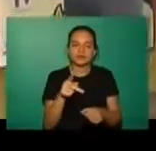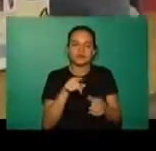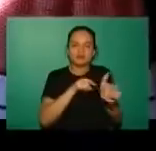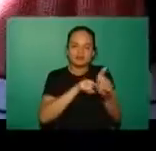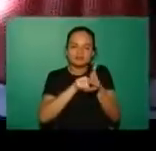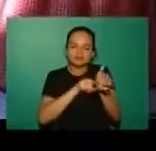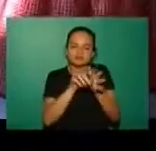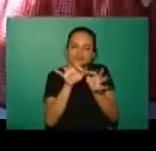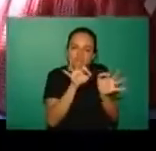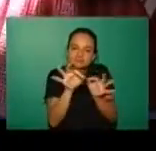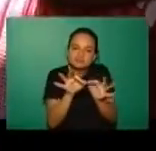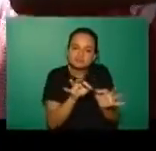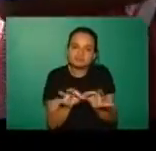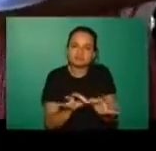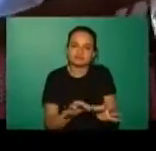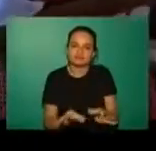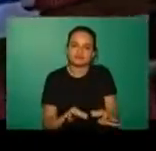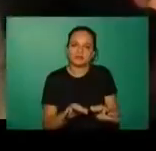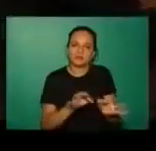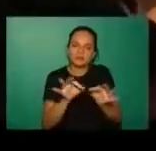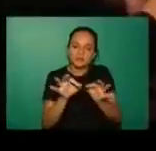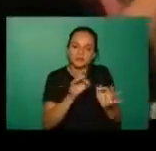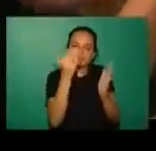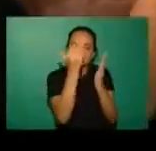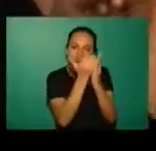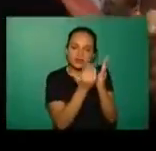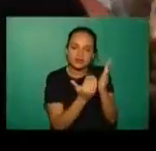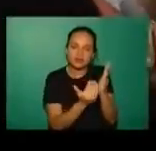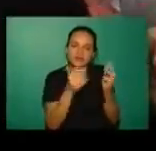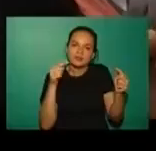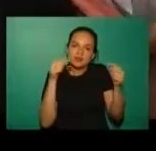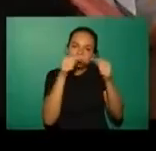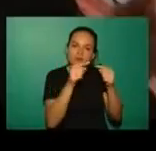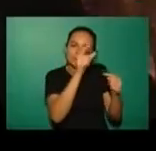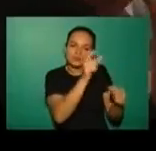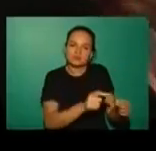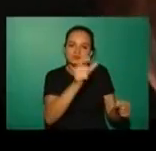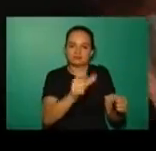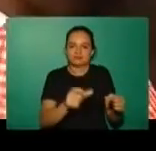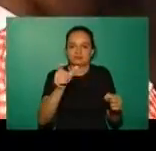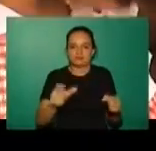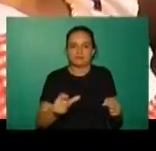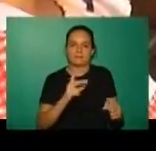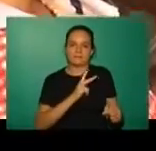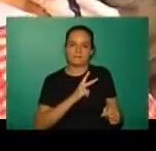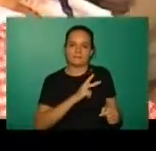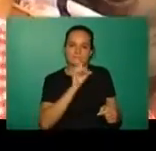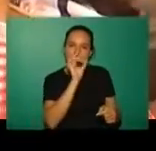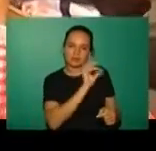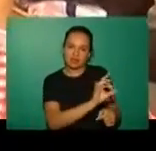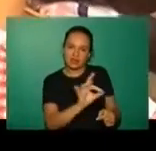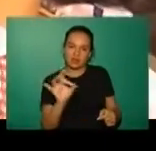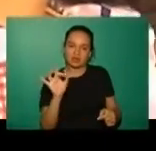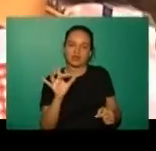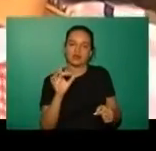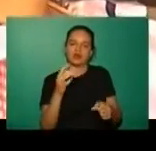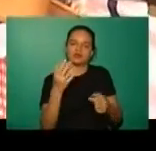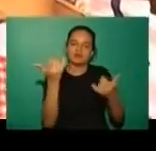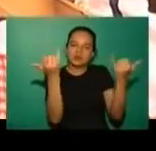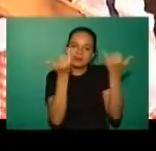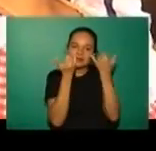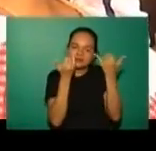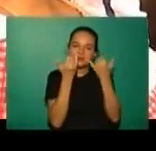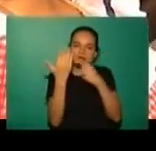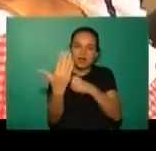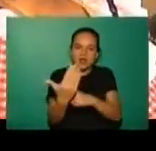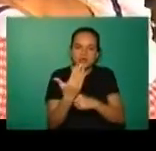professores, na elaboração do programa educacional, digamos assim, desses sujeitos, no sentido de que eles nos